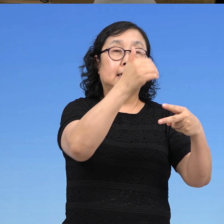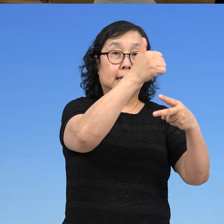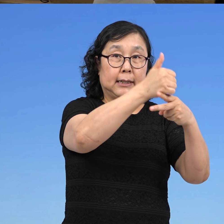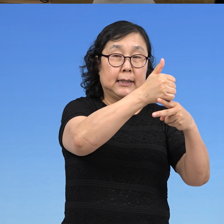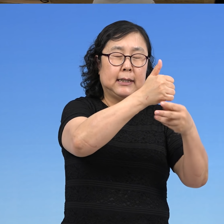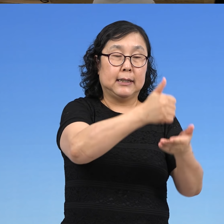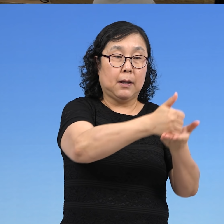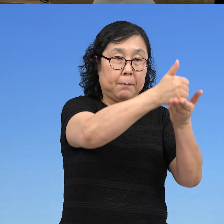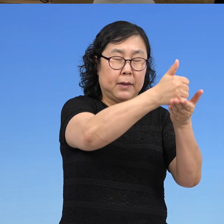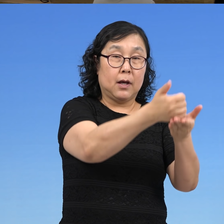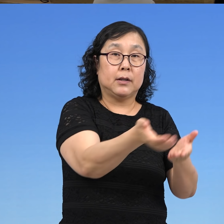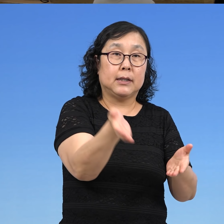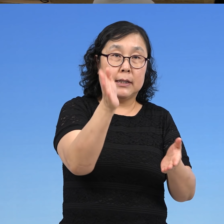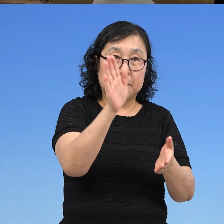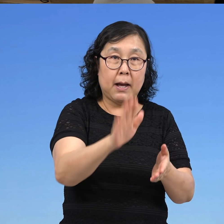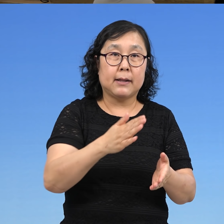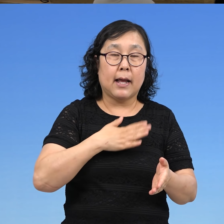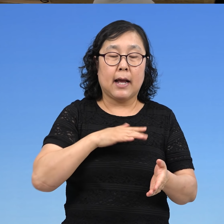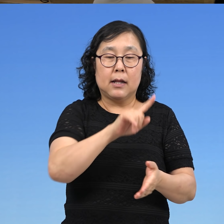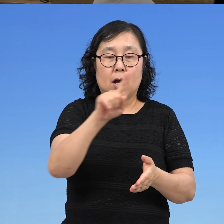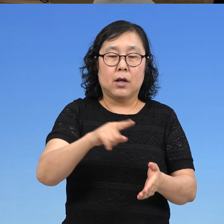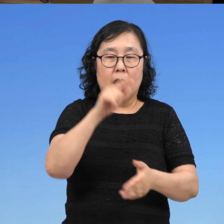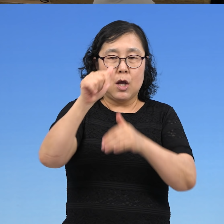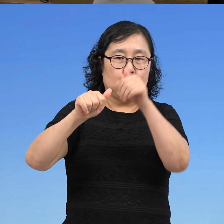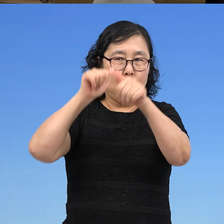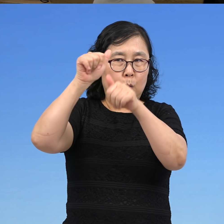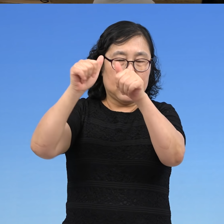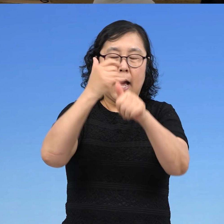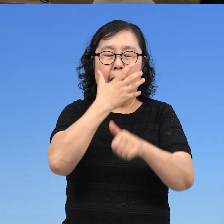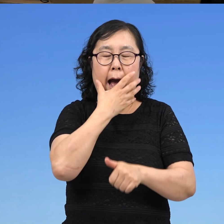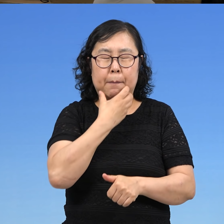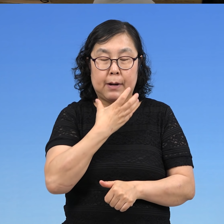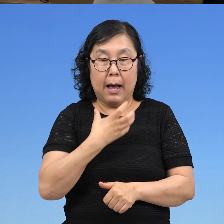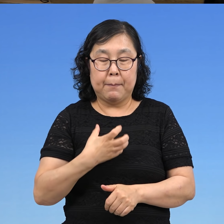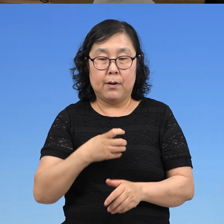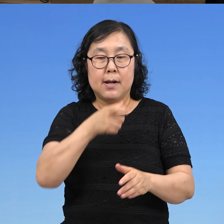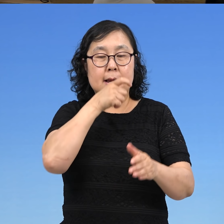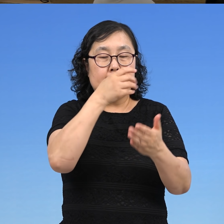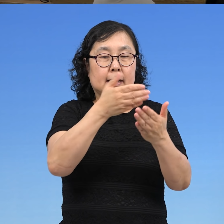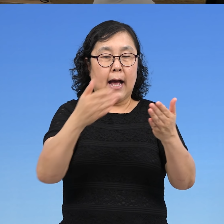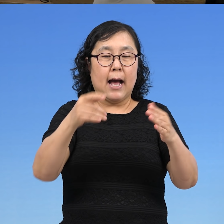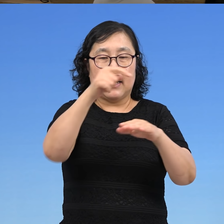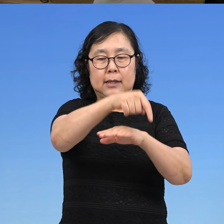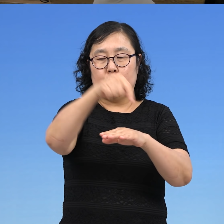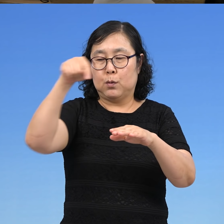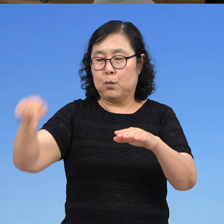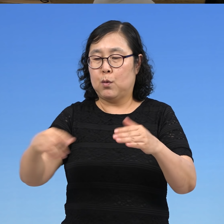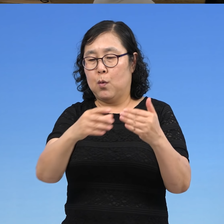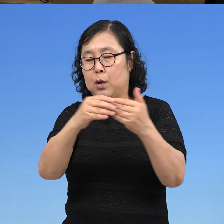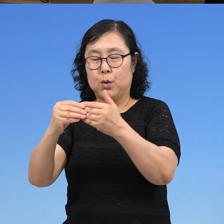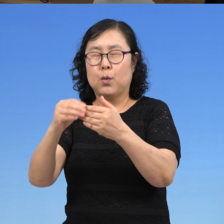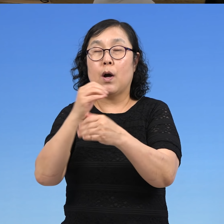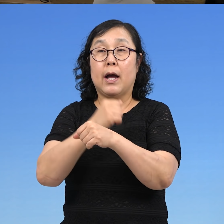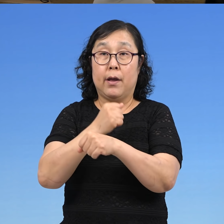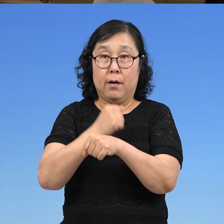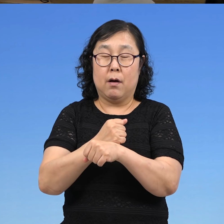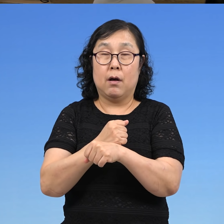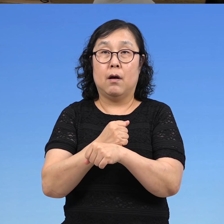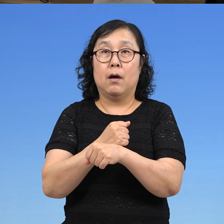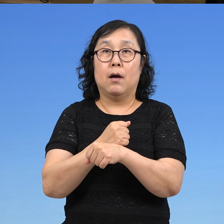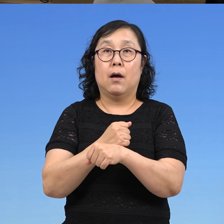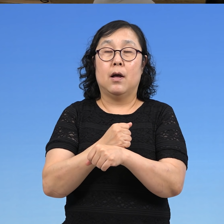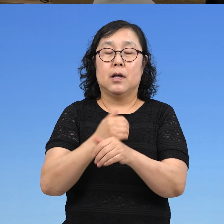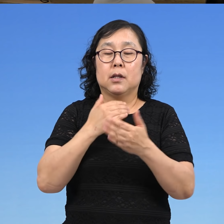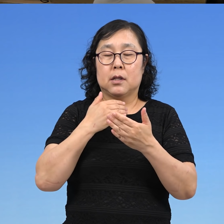섬겨 쓰나 내가 너의 조사 아브라함을 강 저쪽으로 이끌어 내어 이